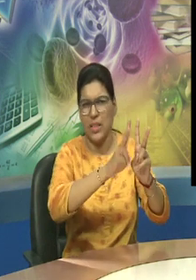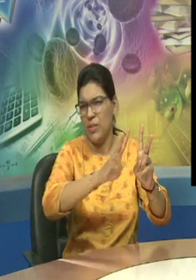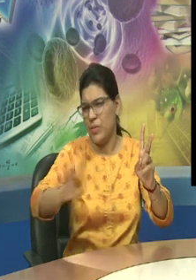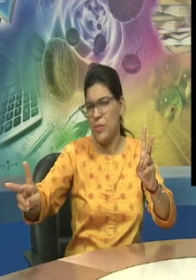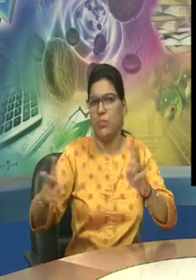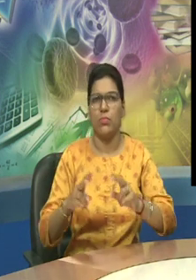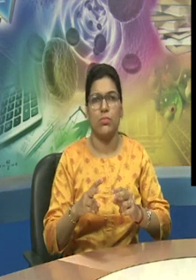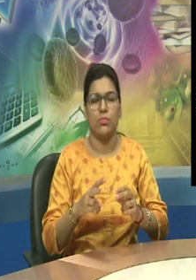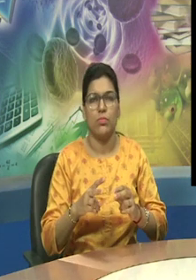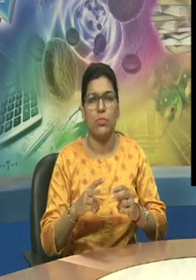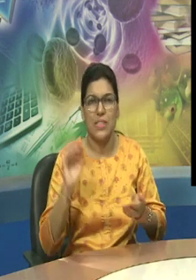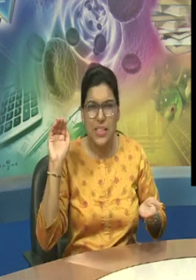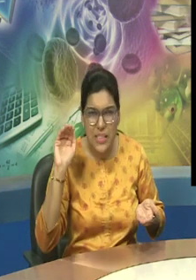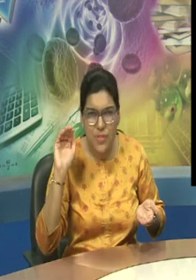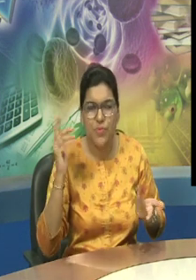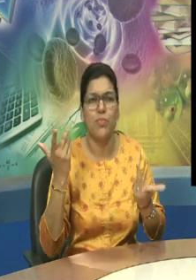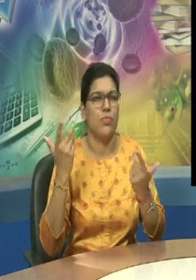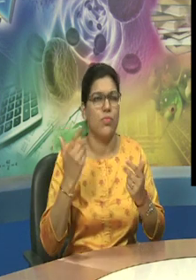लाली मेरे लाल की,